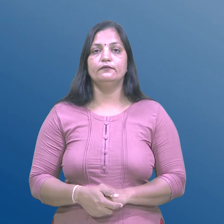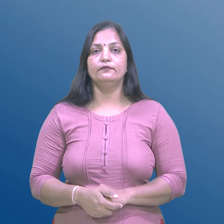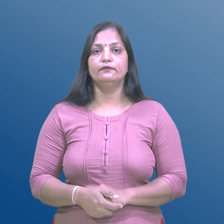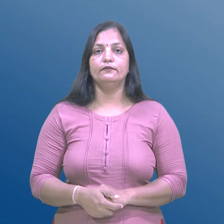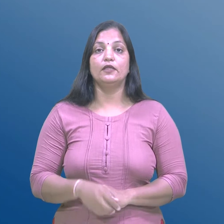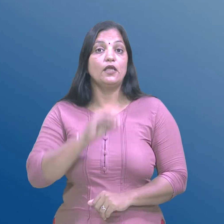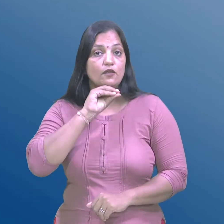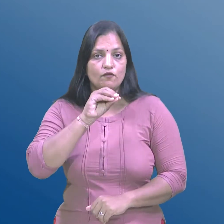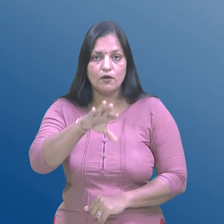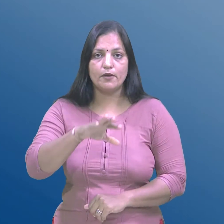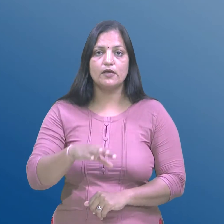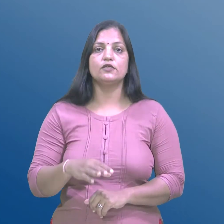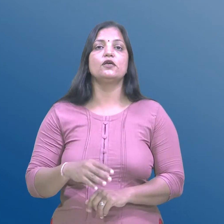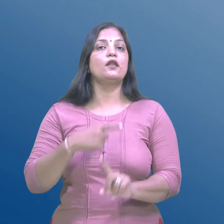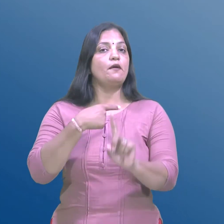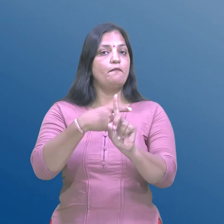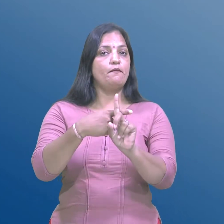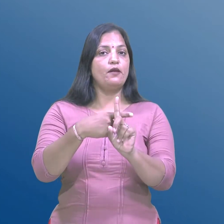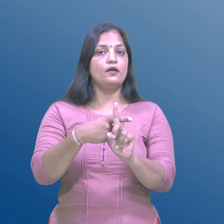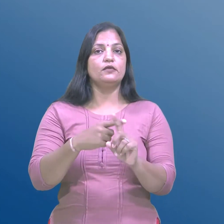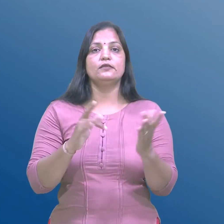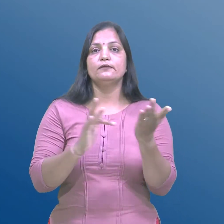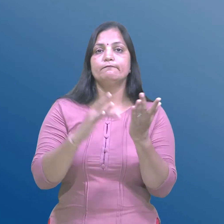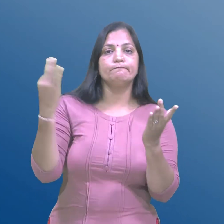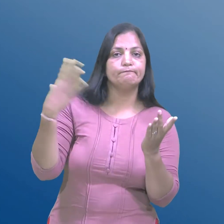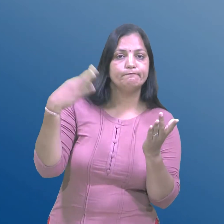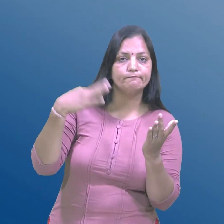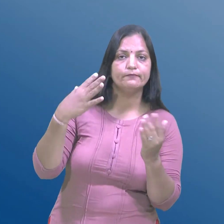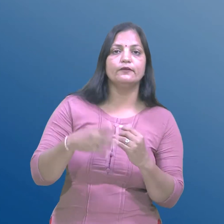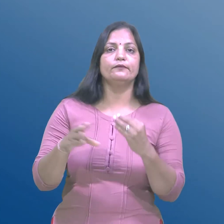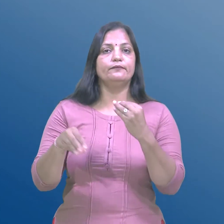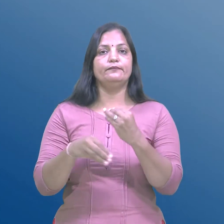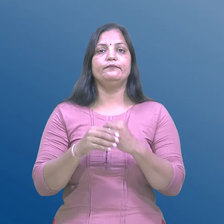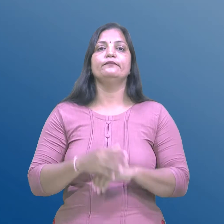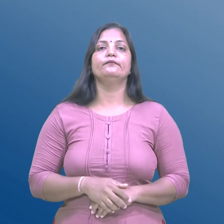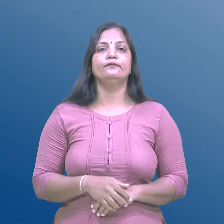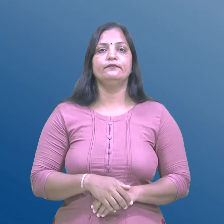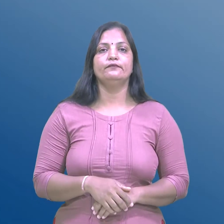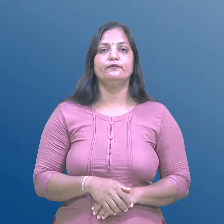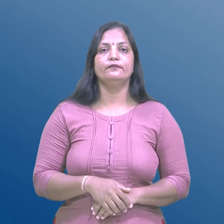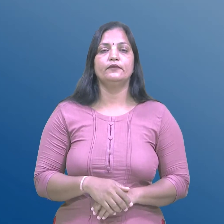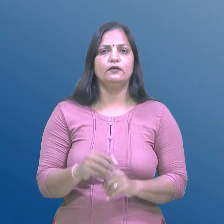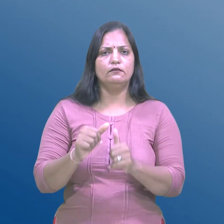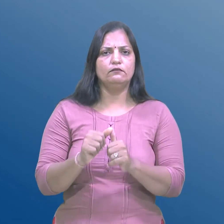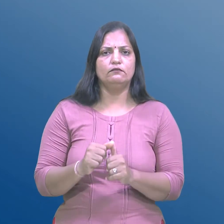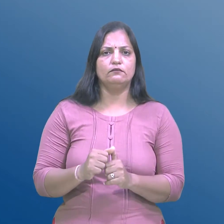માહિતી અને સંચાર તકનીકી માં દૂરસંચાર સેવાઓ,